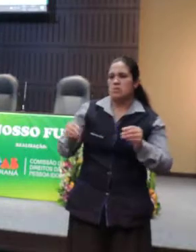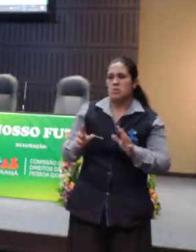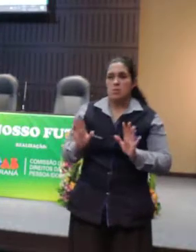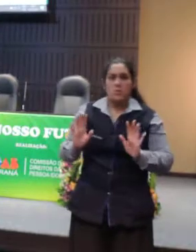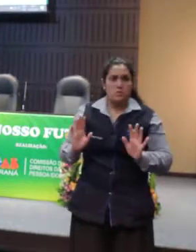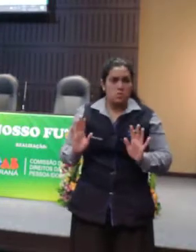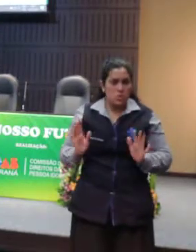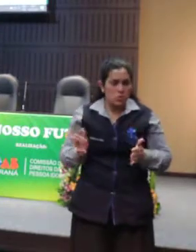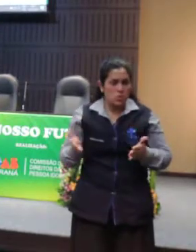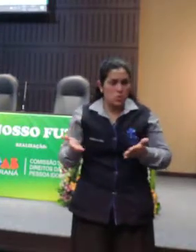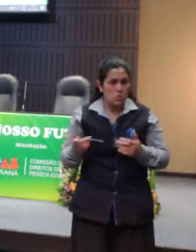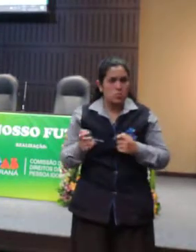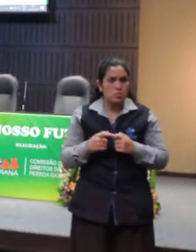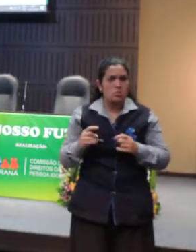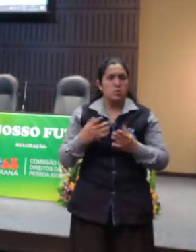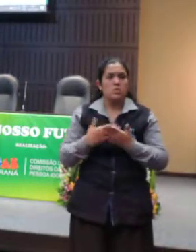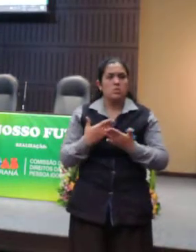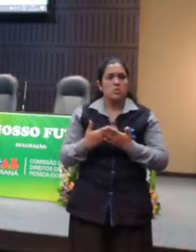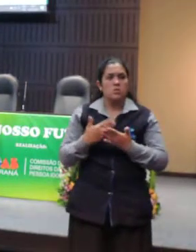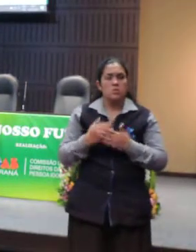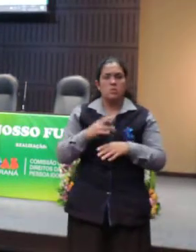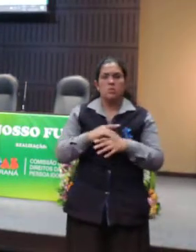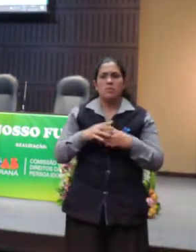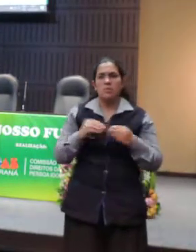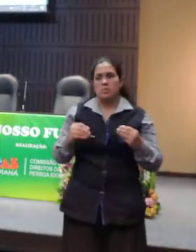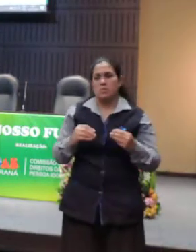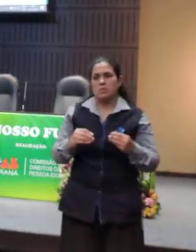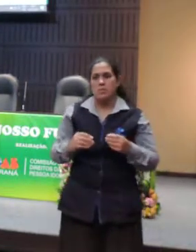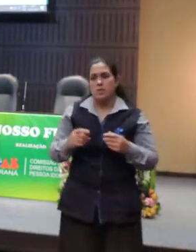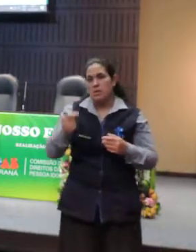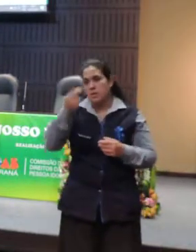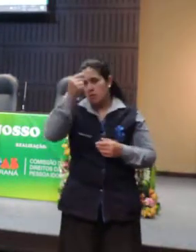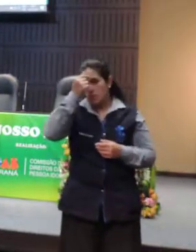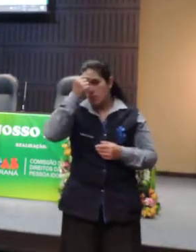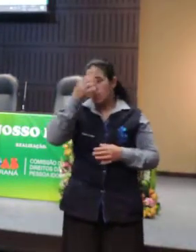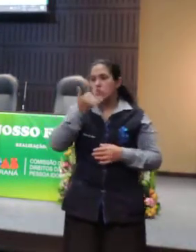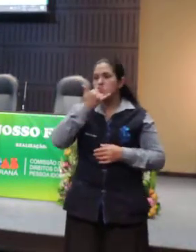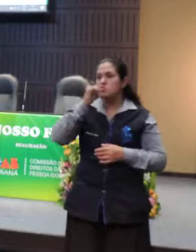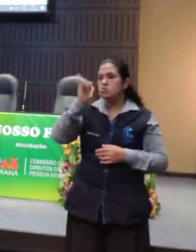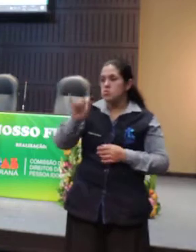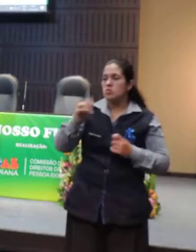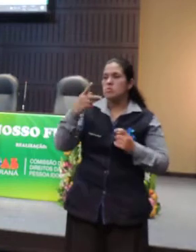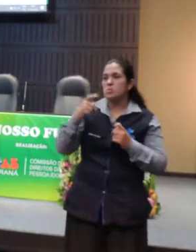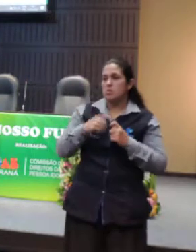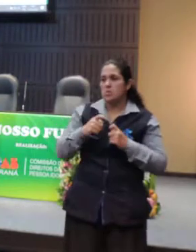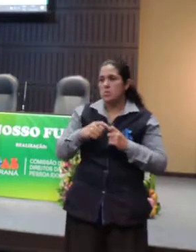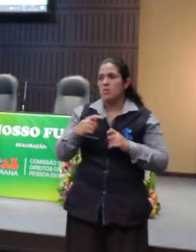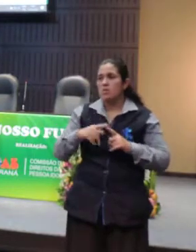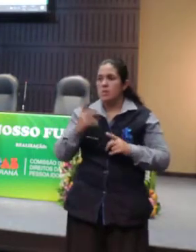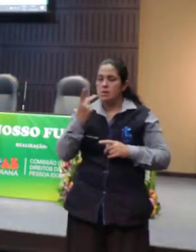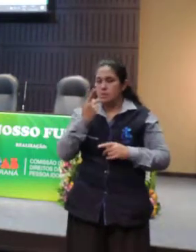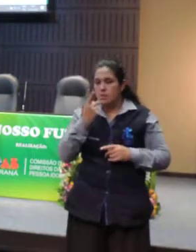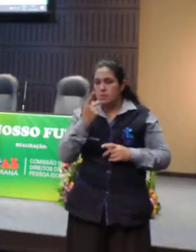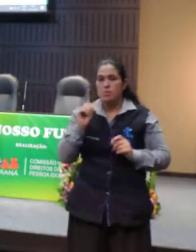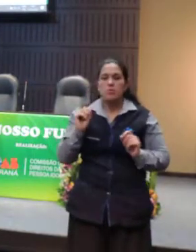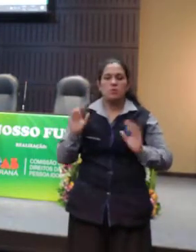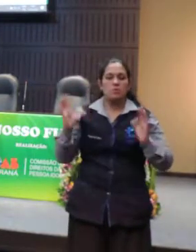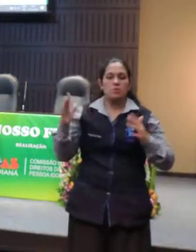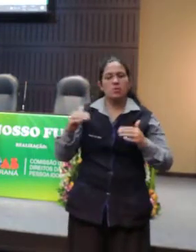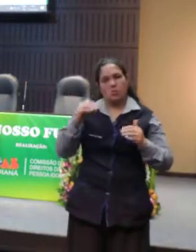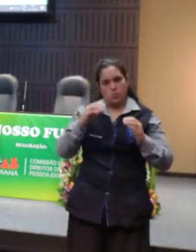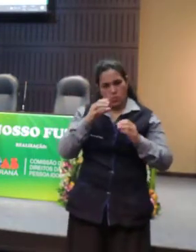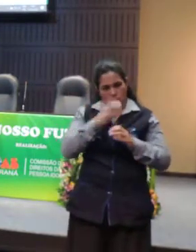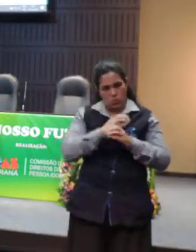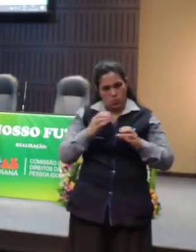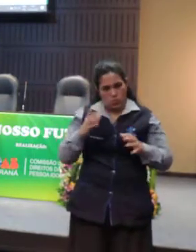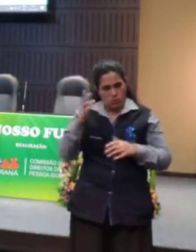curar doença. Ele não estuda para prevenir. E daí tem esse pensamento. Me perdoe o seu médico, tá? Mas ele falou isso. O que aconteceu? Ela confiou no